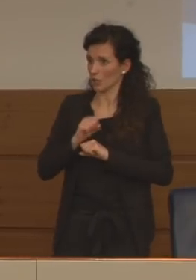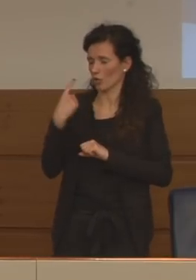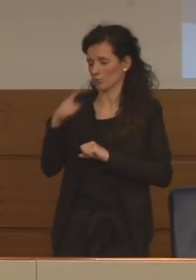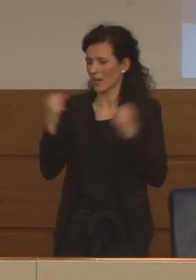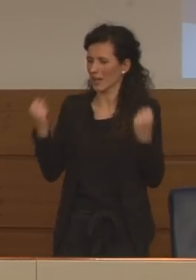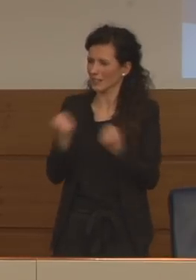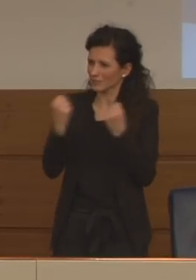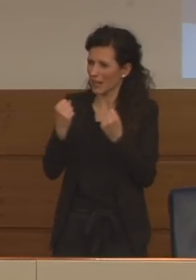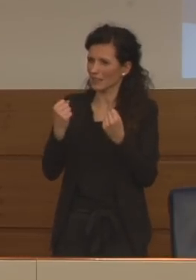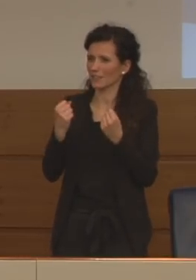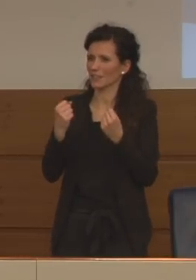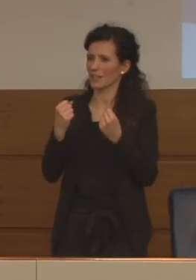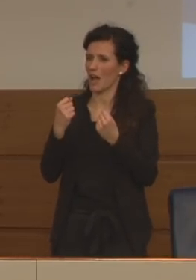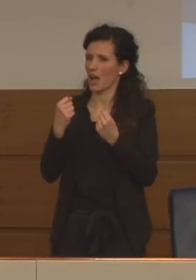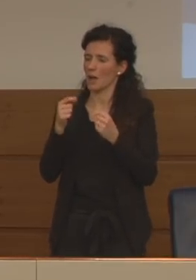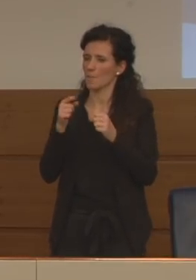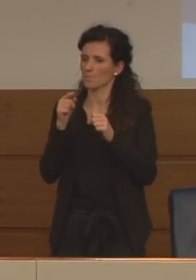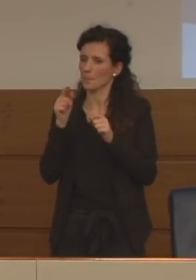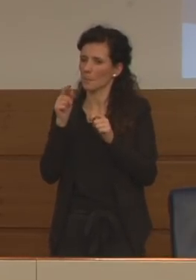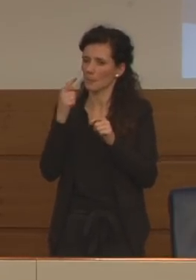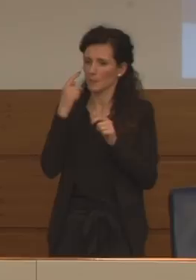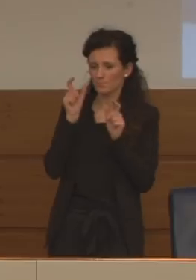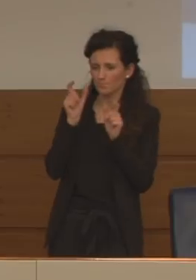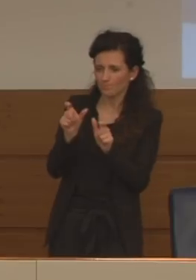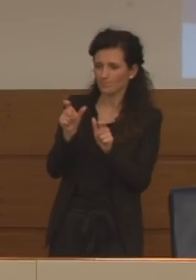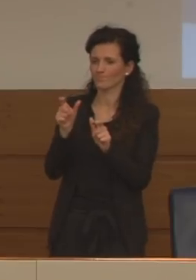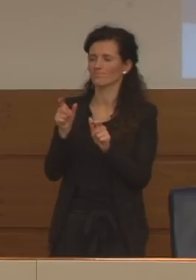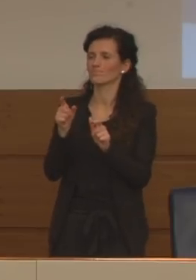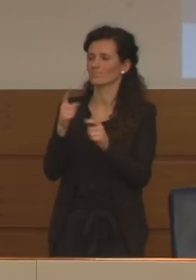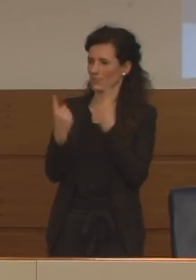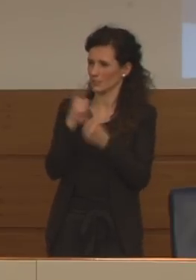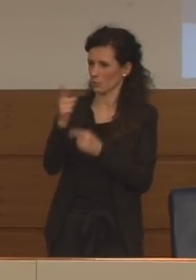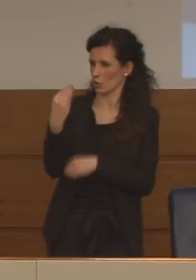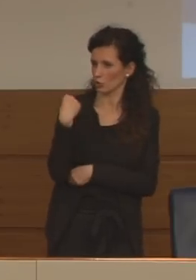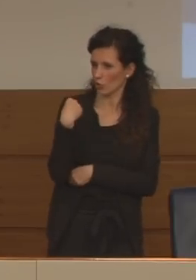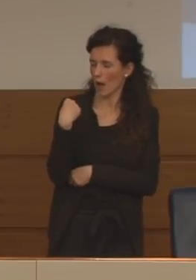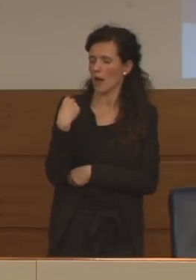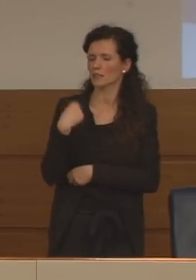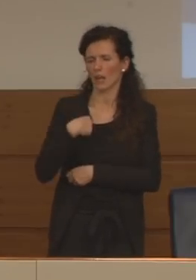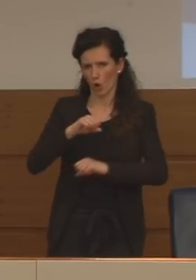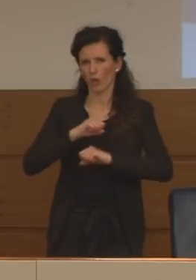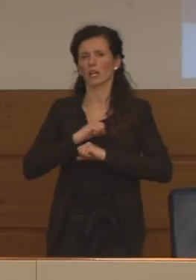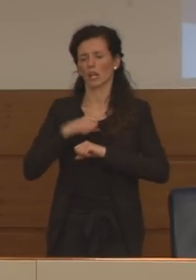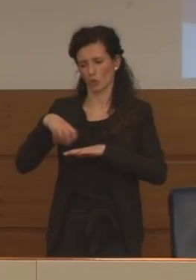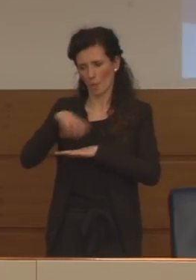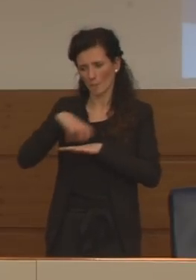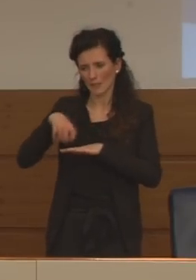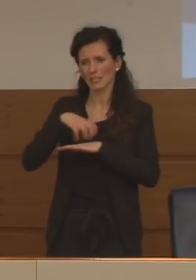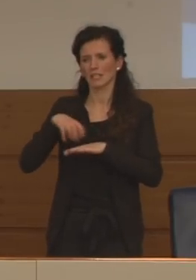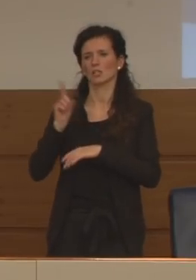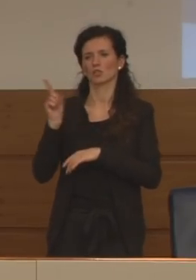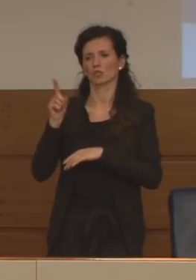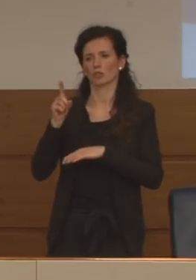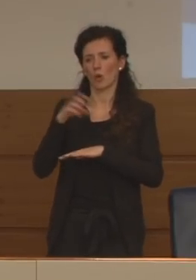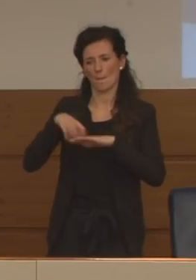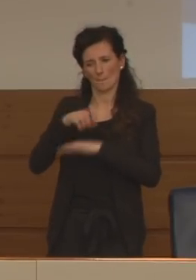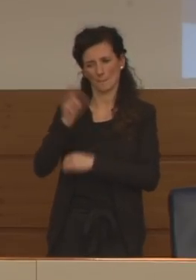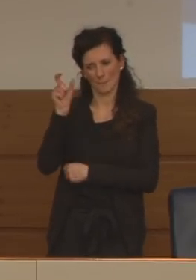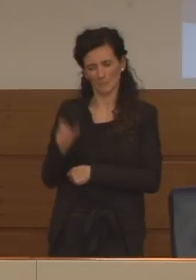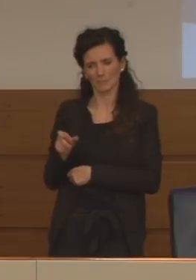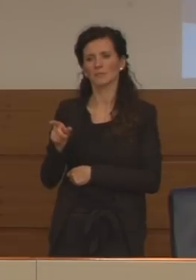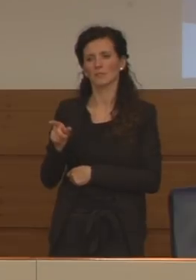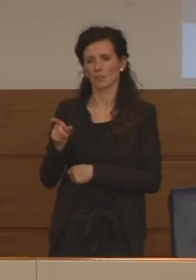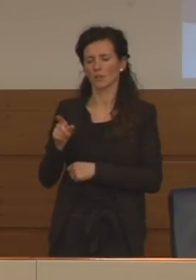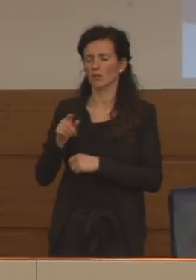adottate posso garantirle che il ministro e particolare il ministero è particolarmente di dire tutto il governo è